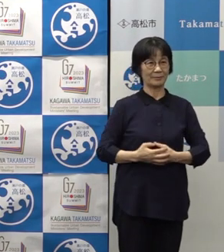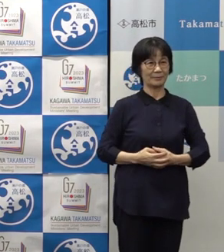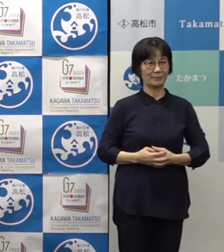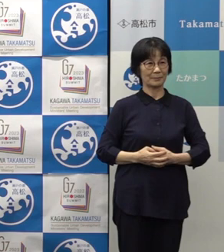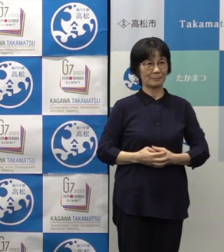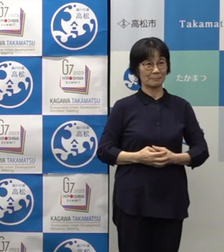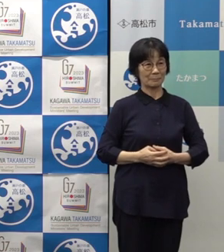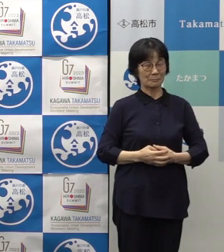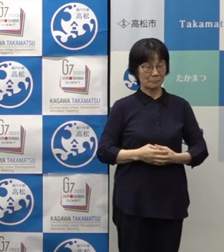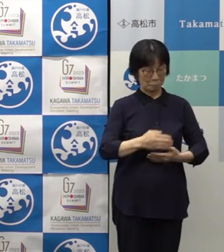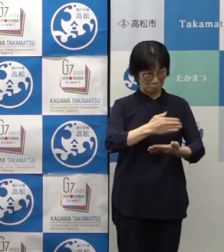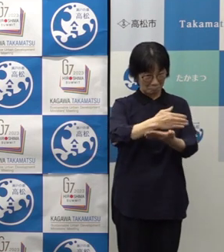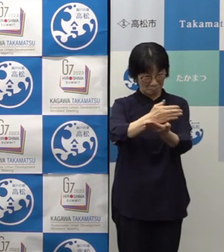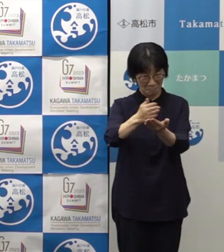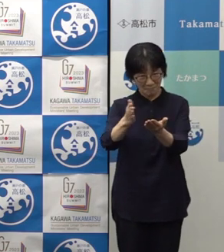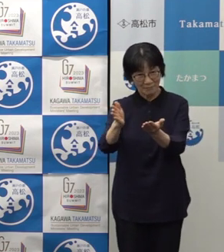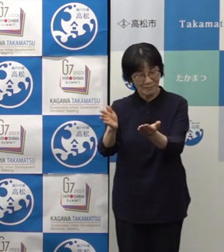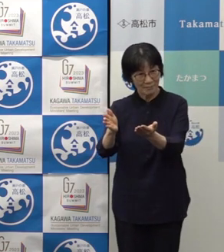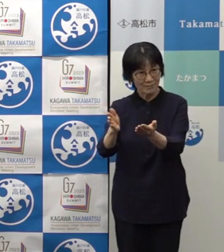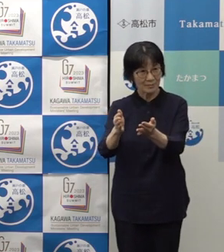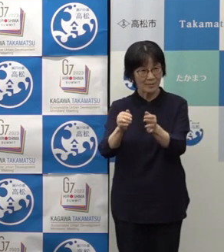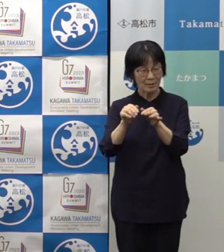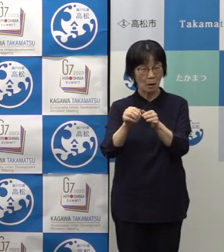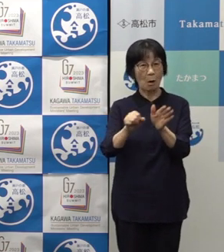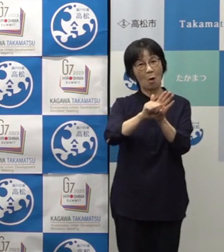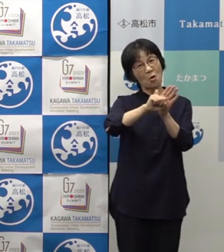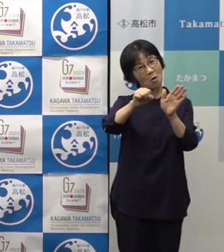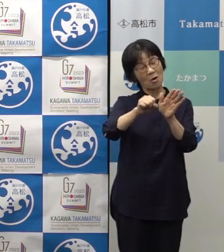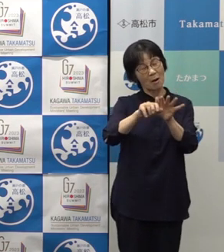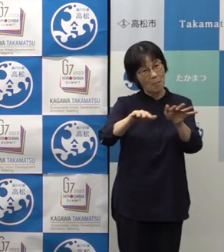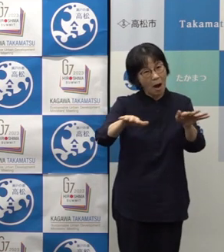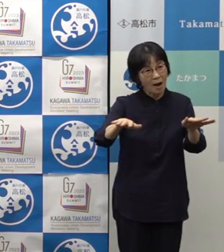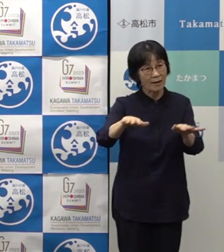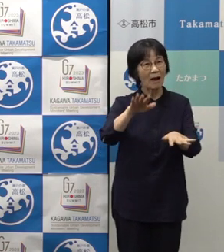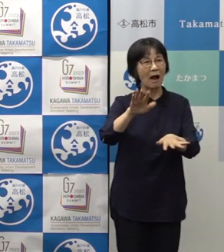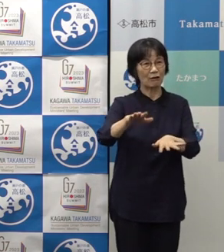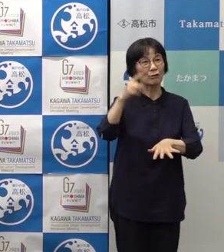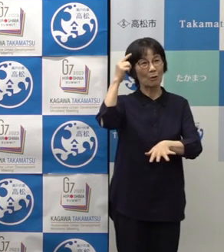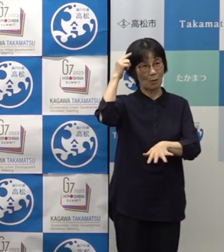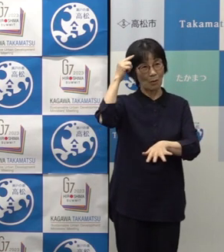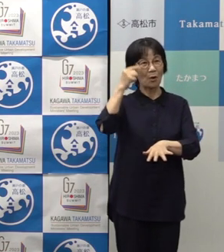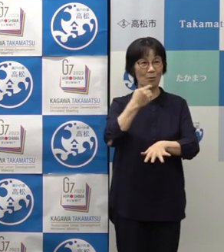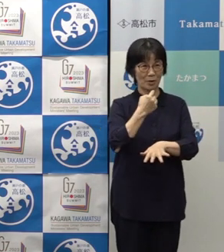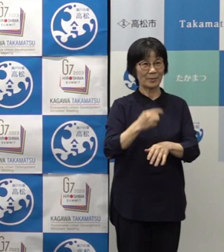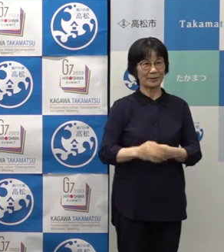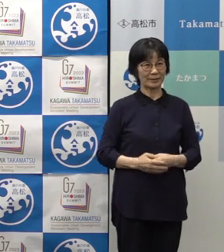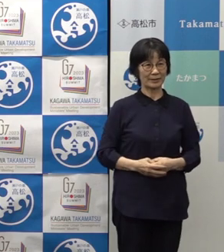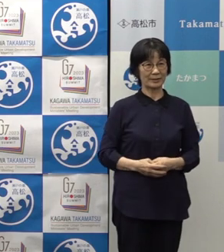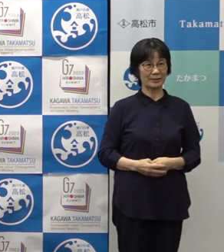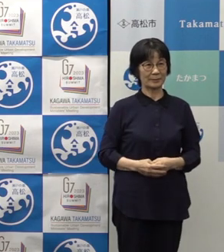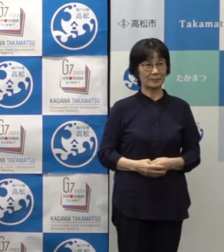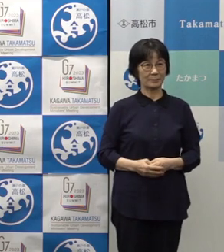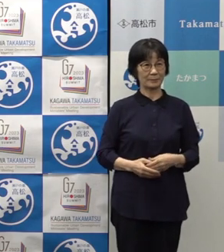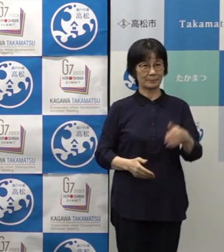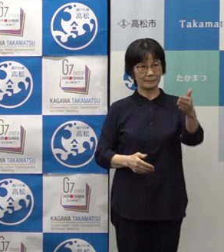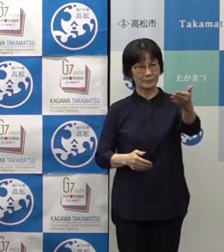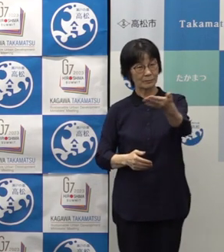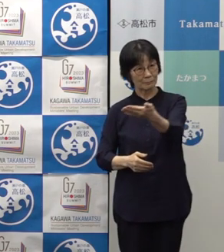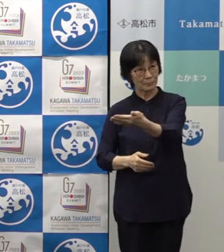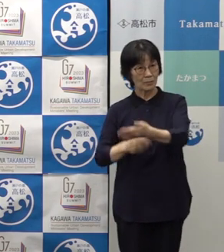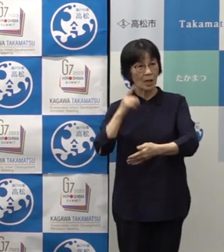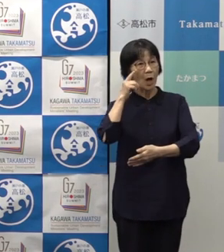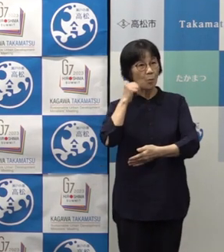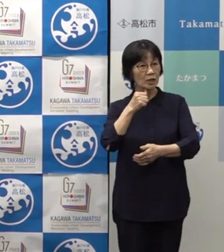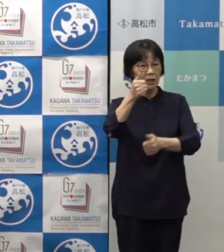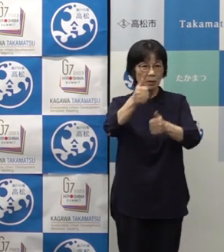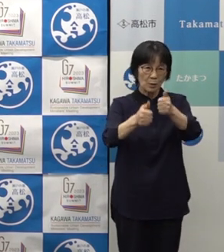くさんのいろんな分野での波及効果というものが考えられるのではないかなというふうに思っています。 もしコンテ